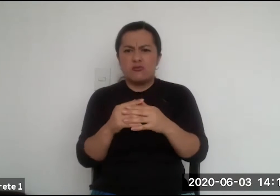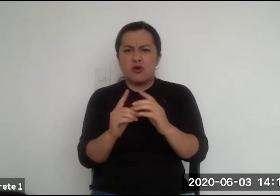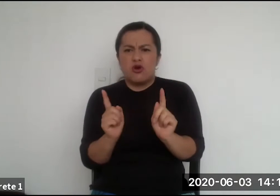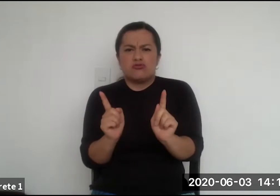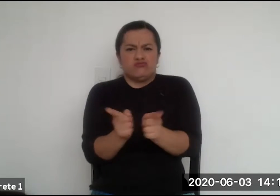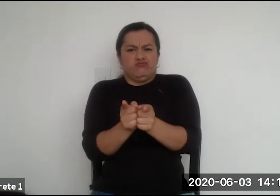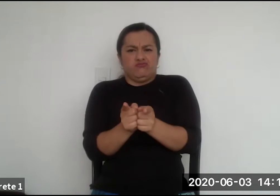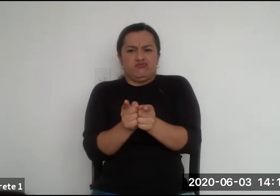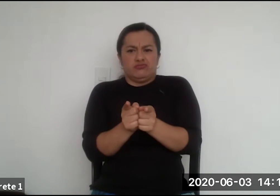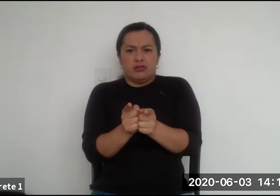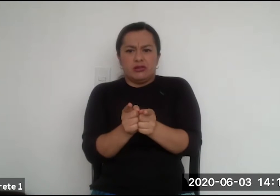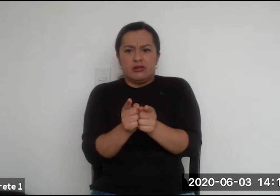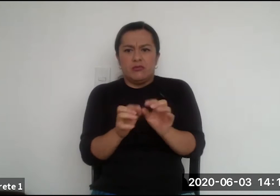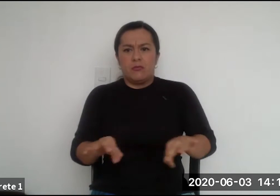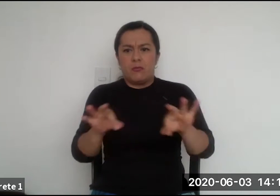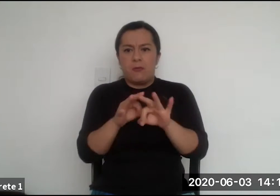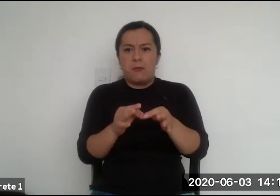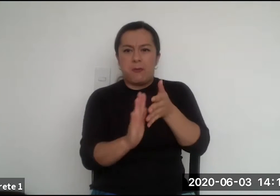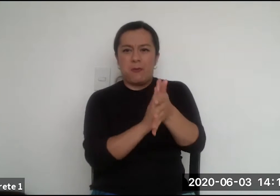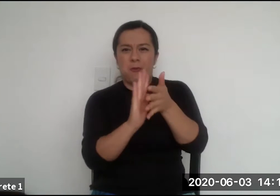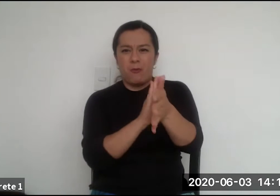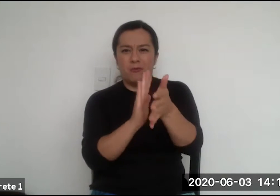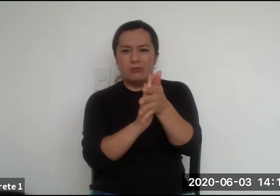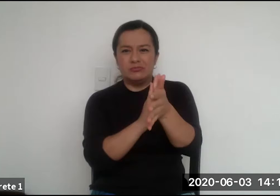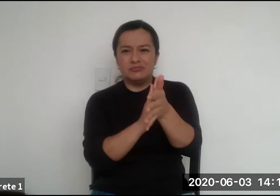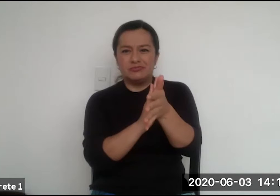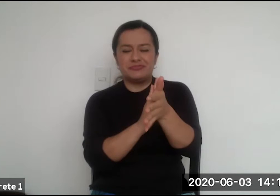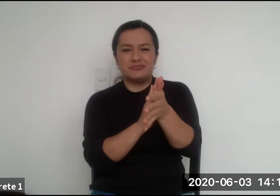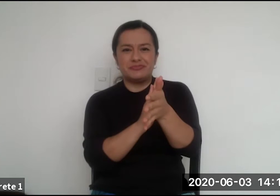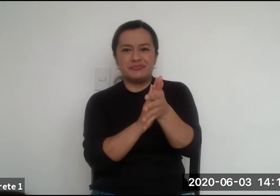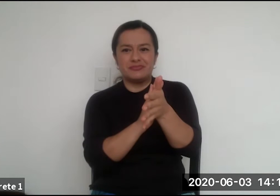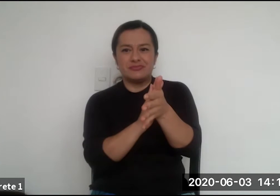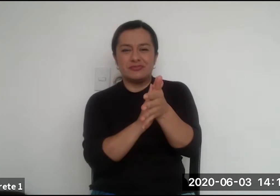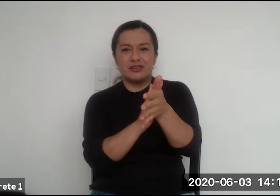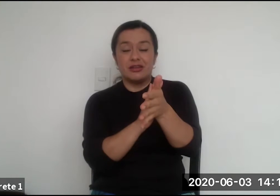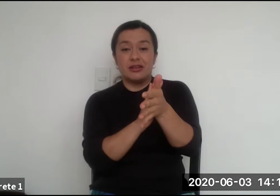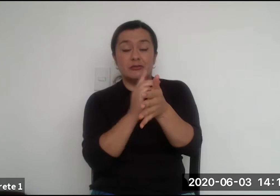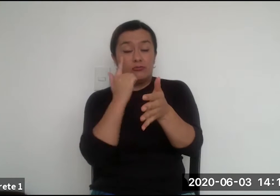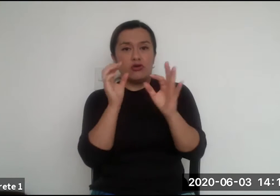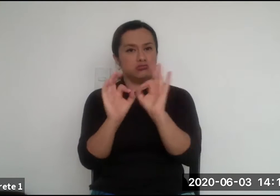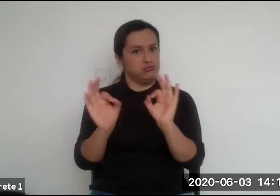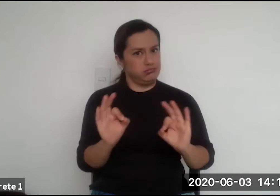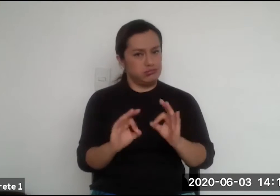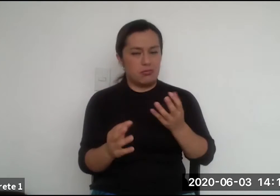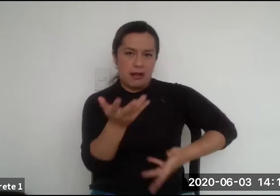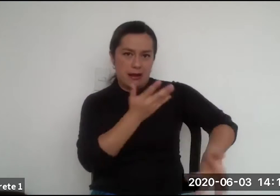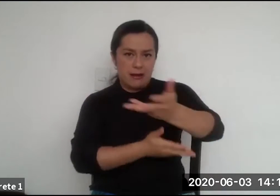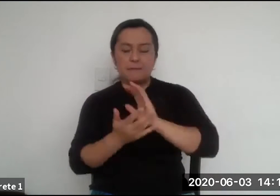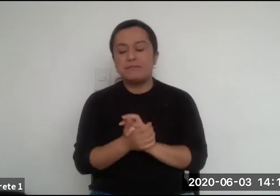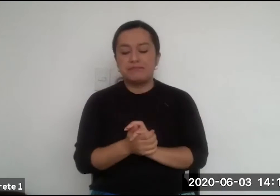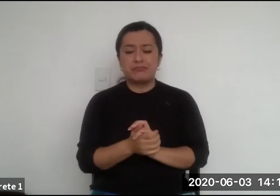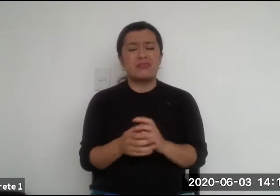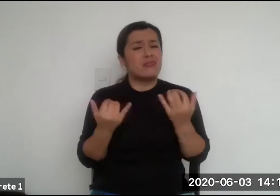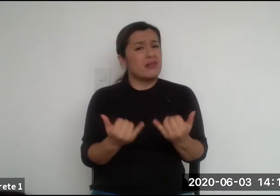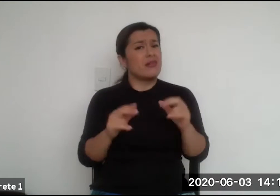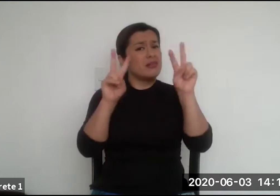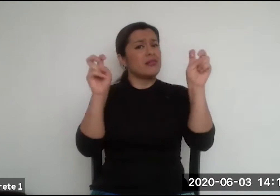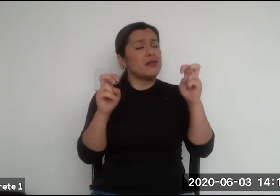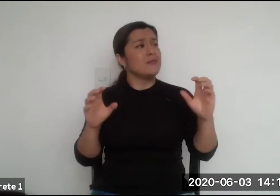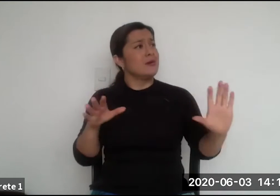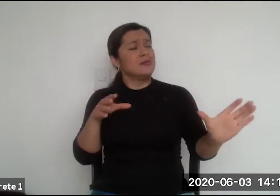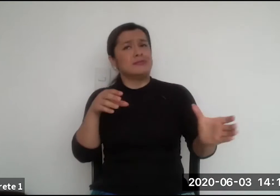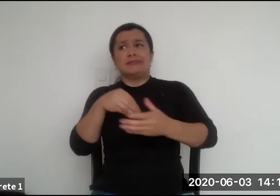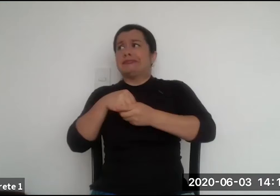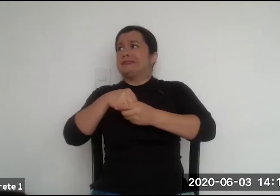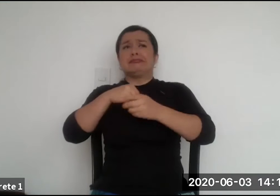provocador para empezar a circular la palabra. En estos tiempos de confinamiento, debido a la pandemia, se ha